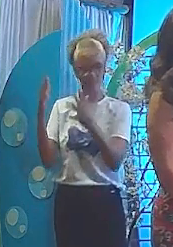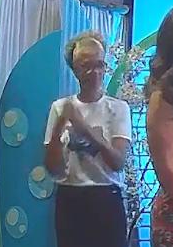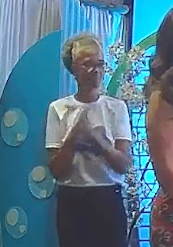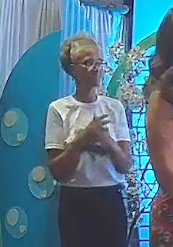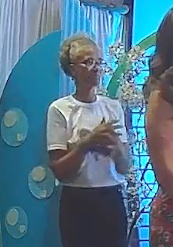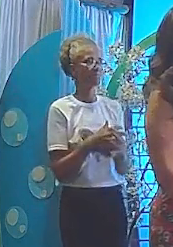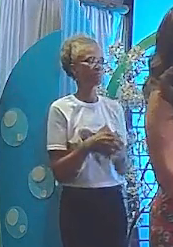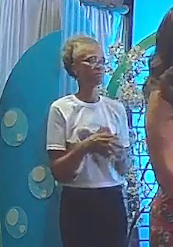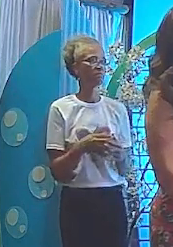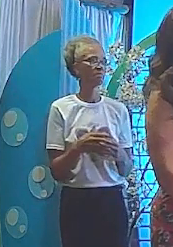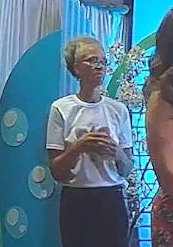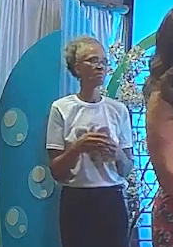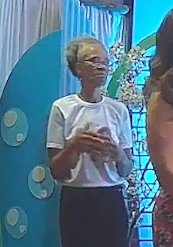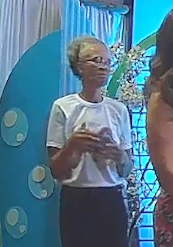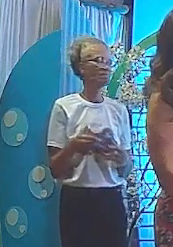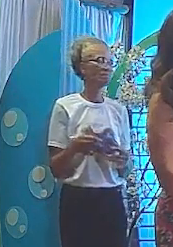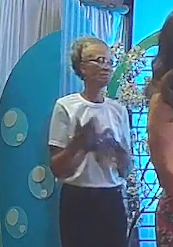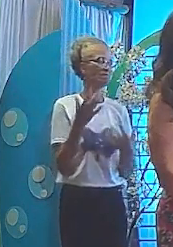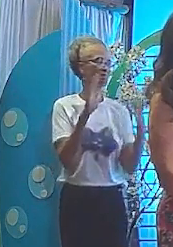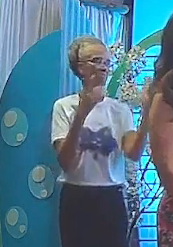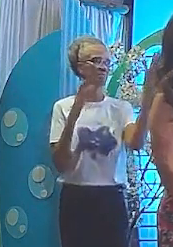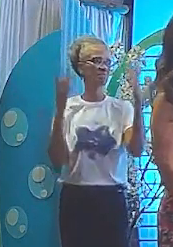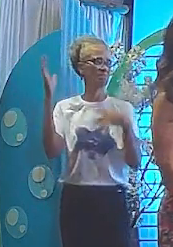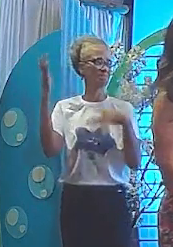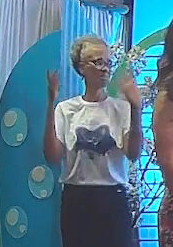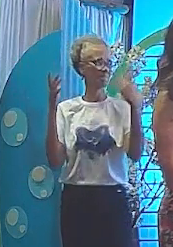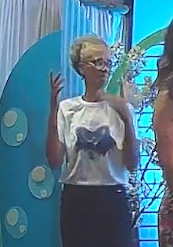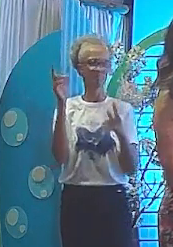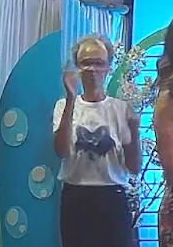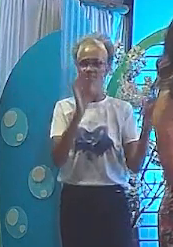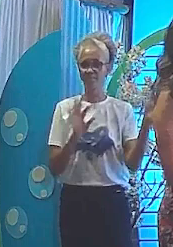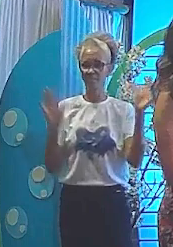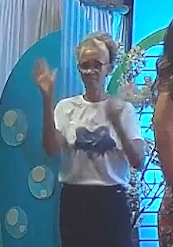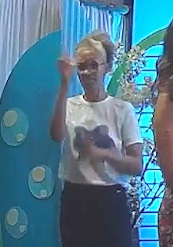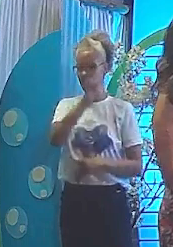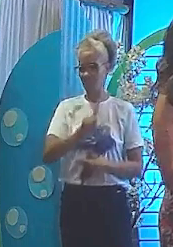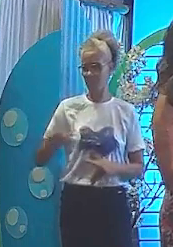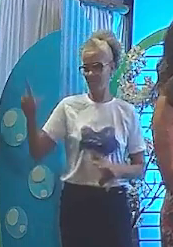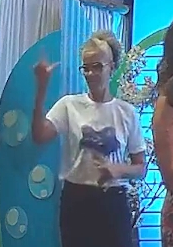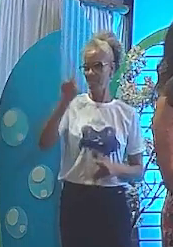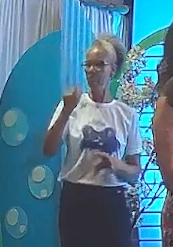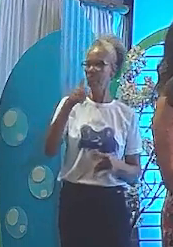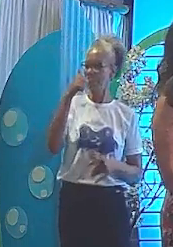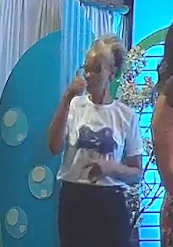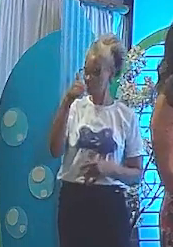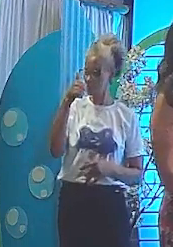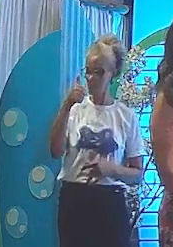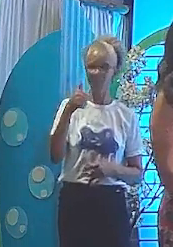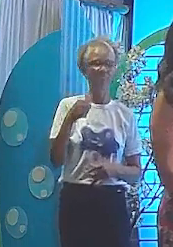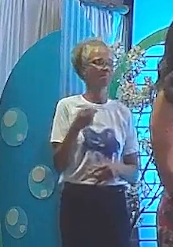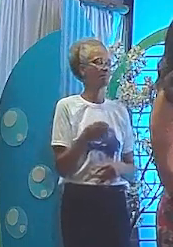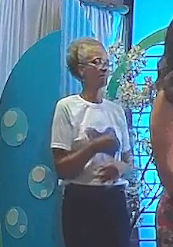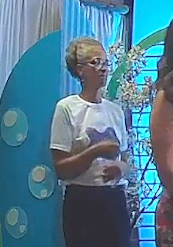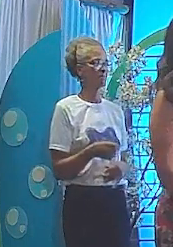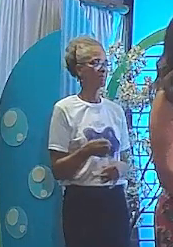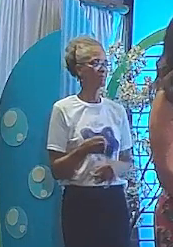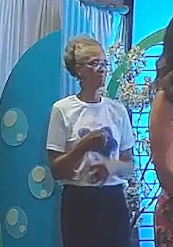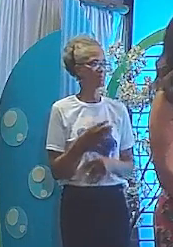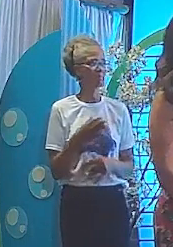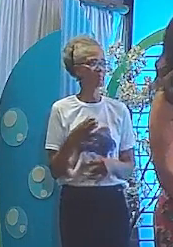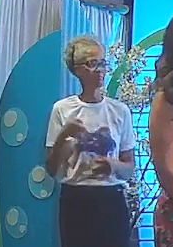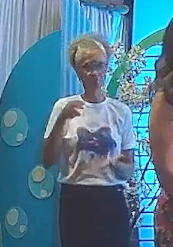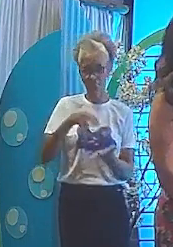porque a festa literária está lindíssima. Hoje é o primeiro dia e eu já vi diversas coisas. Cheguei aqui de